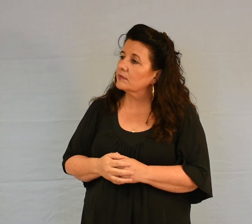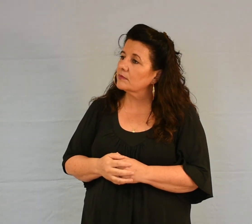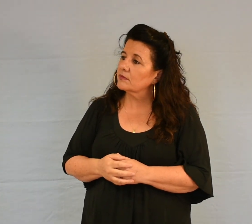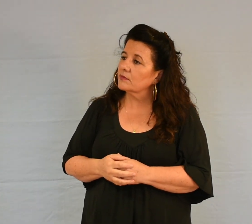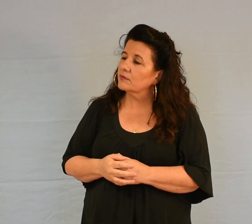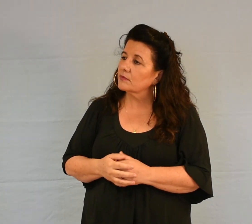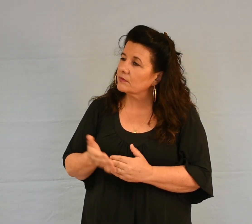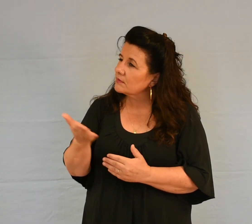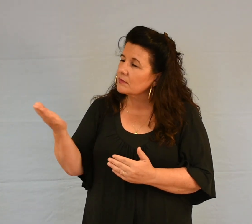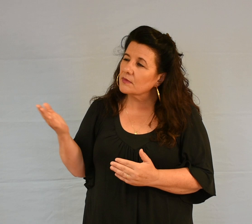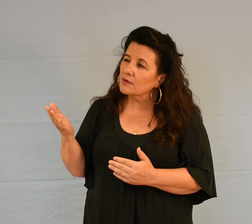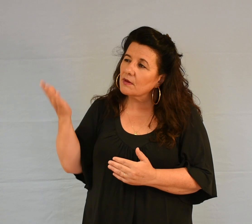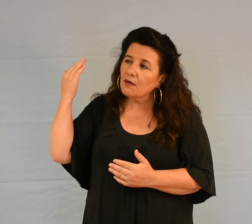« Que vous a prescrit Moïse ?»